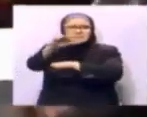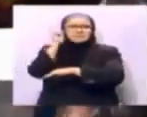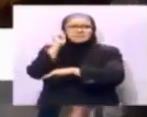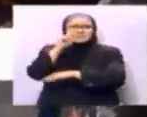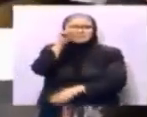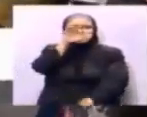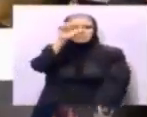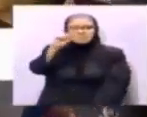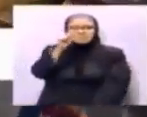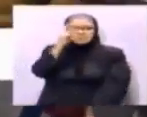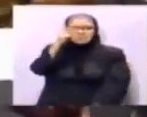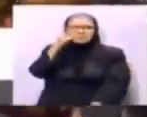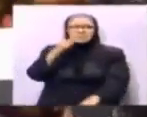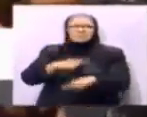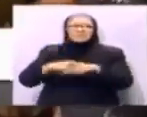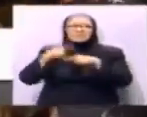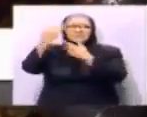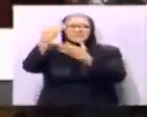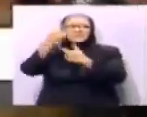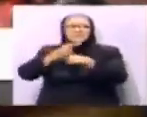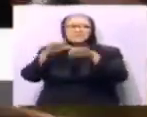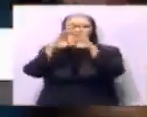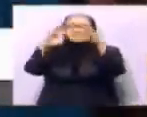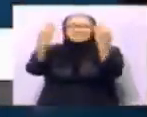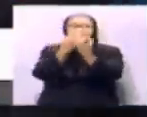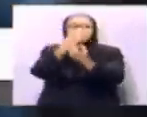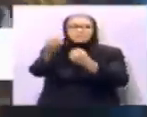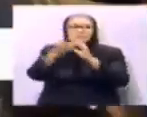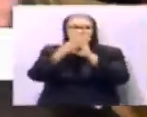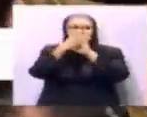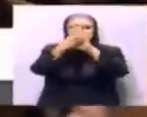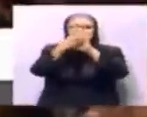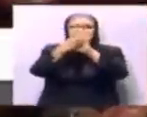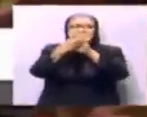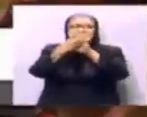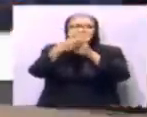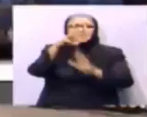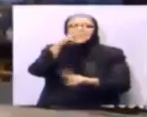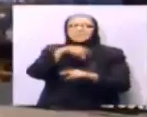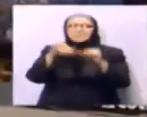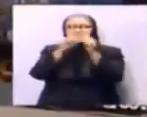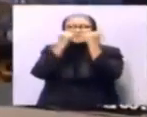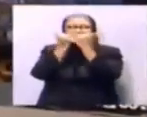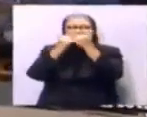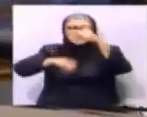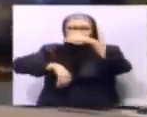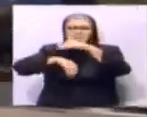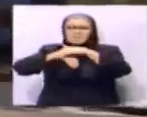KLIA 2 disambut ahli keluarga dan wakil Persatuan Sukan Orang Pekak Malaysia.